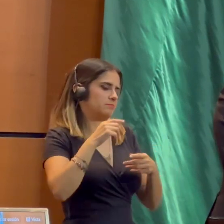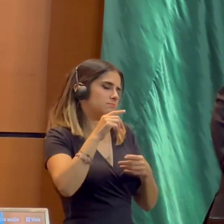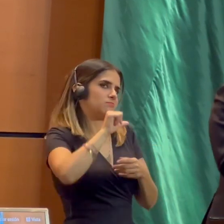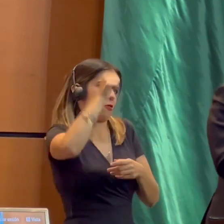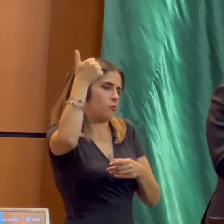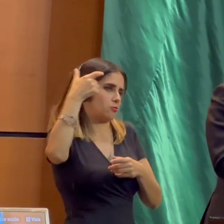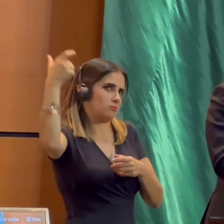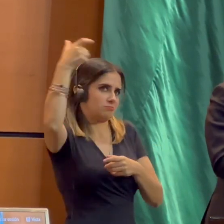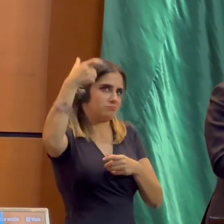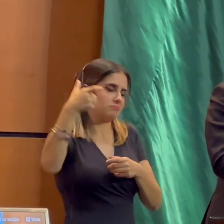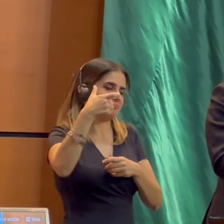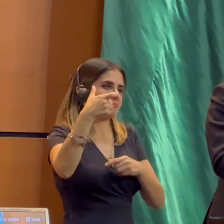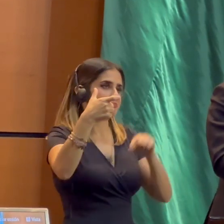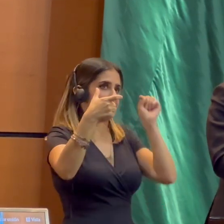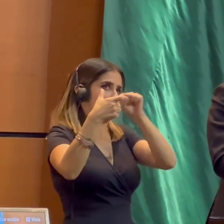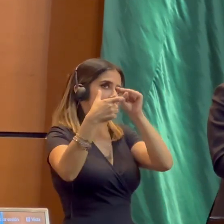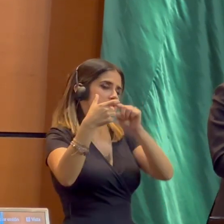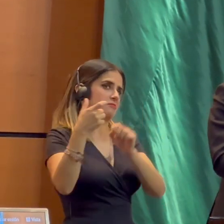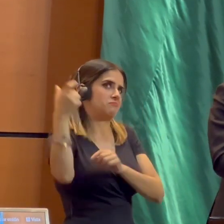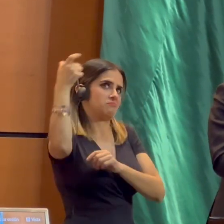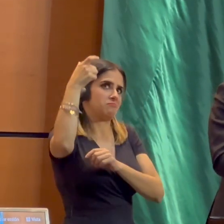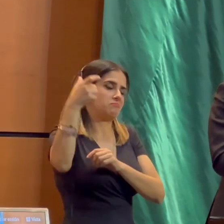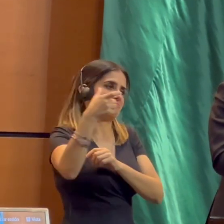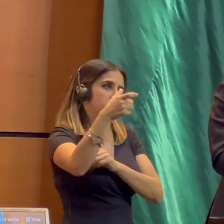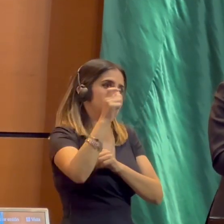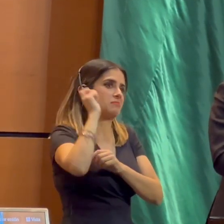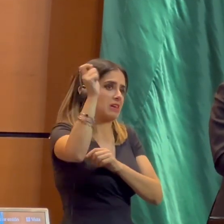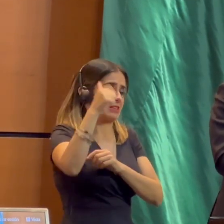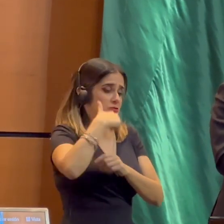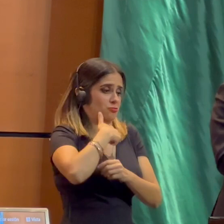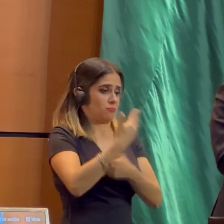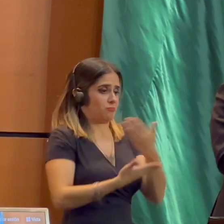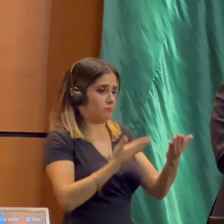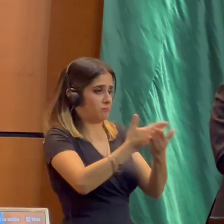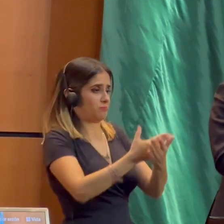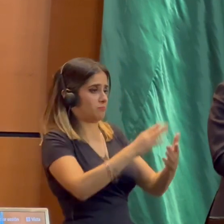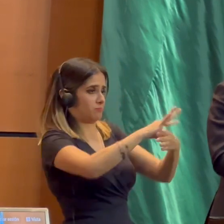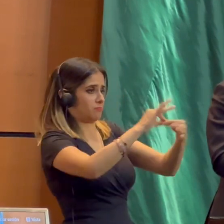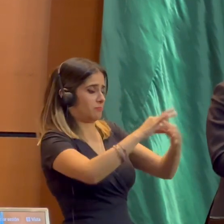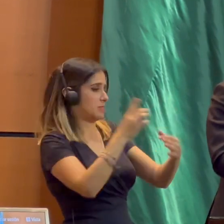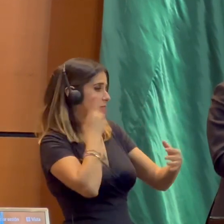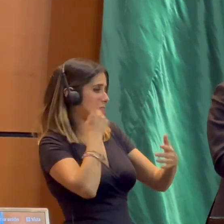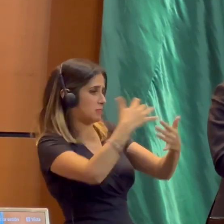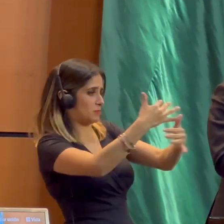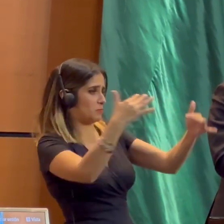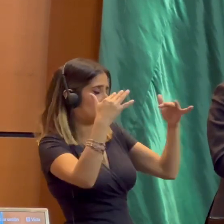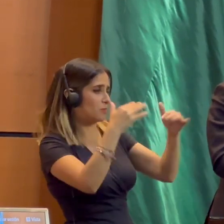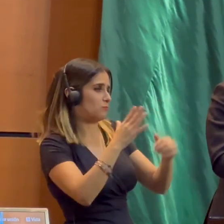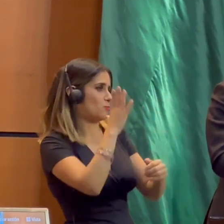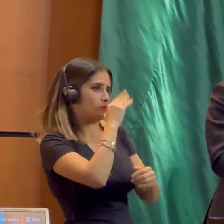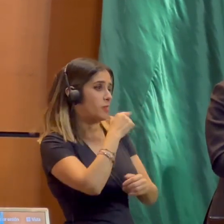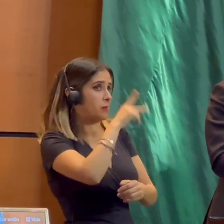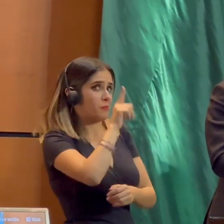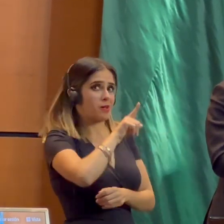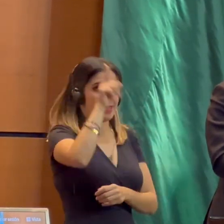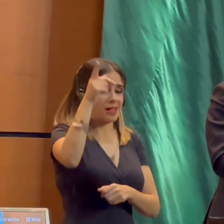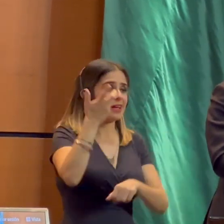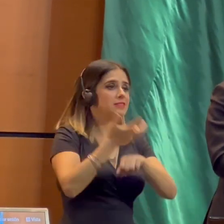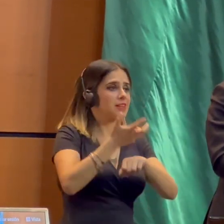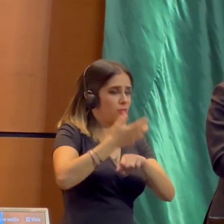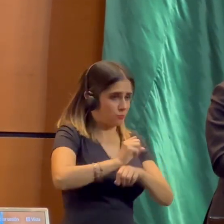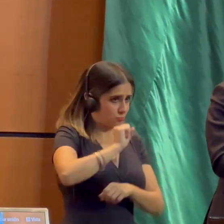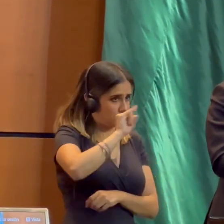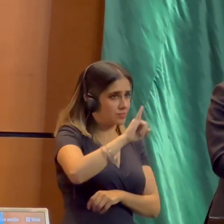議会で公聴会も開かれデビッド・グルーシュ元空軍少佐は墜落